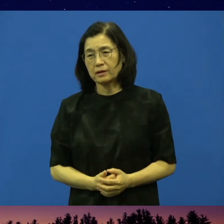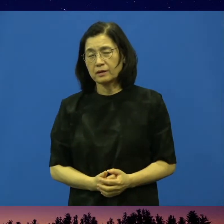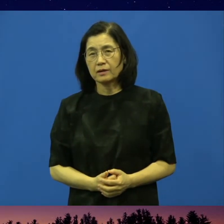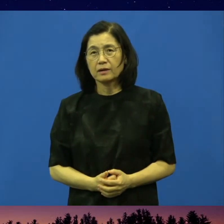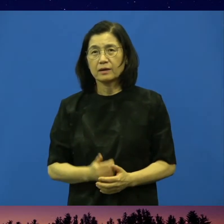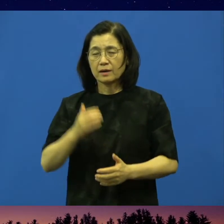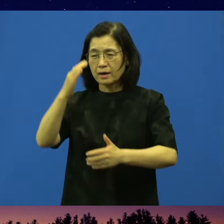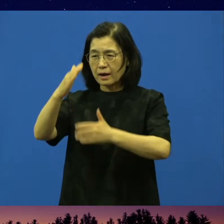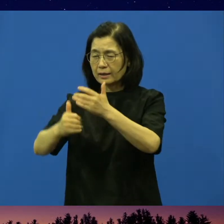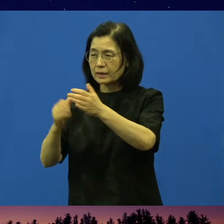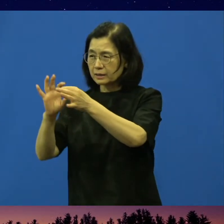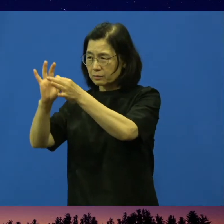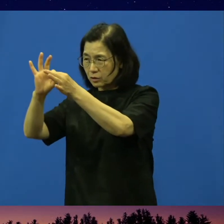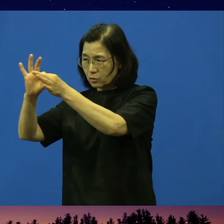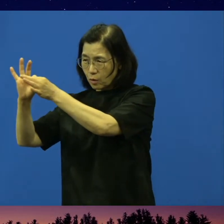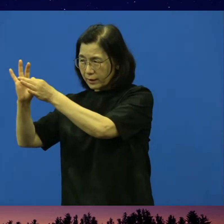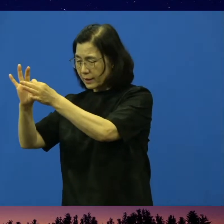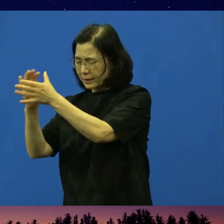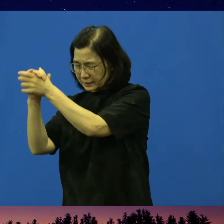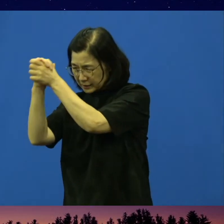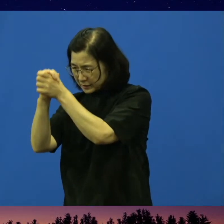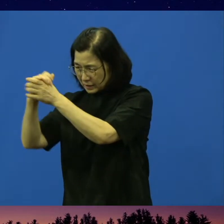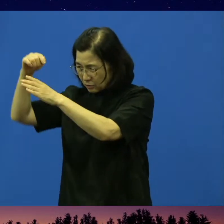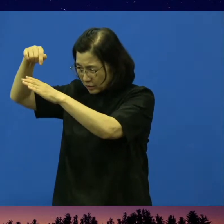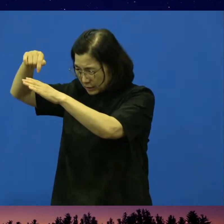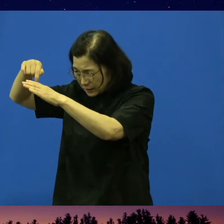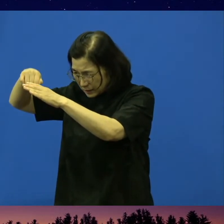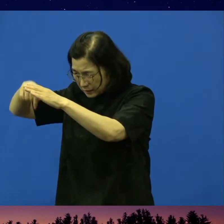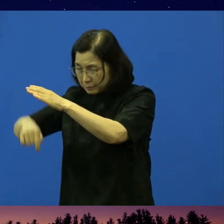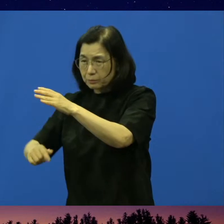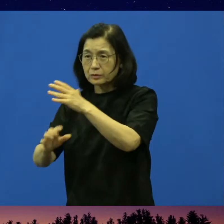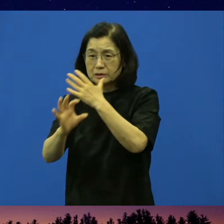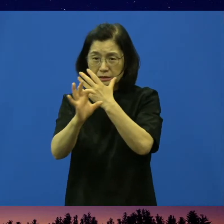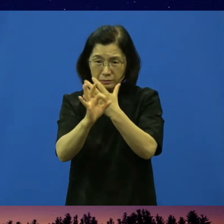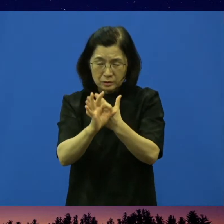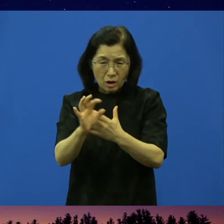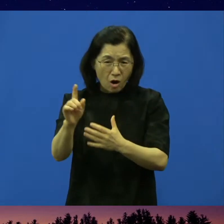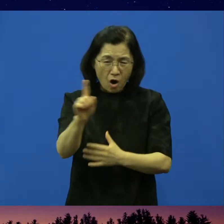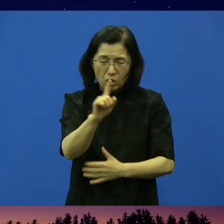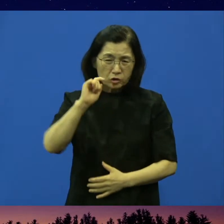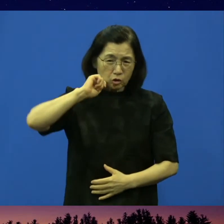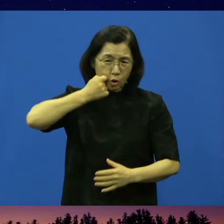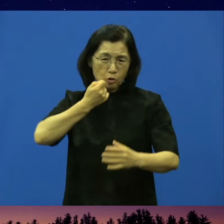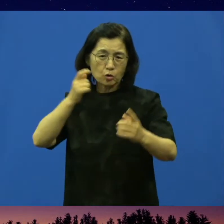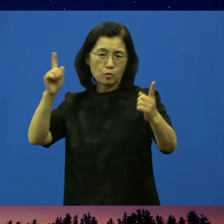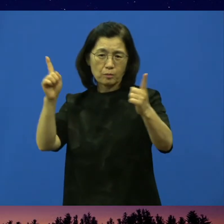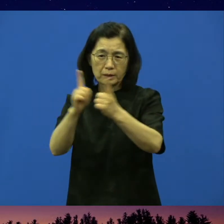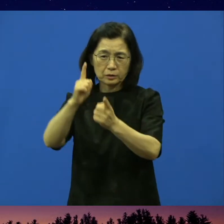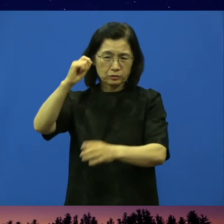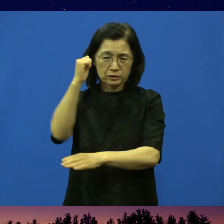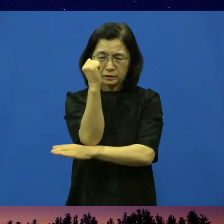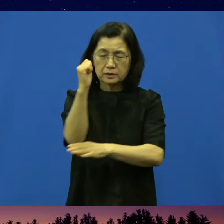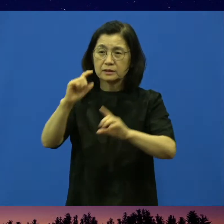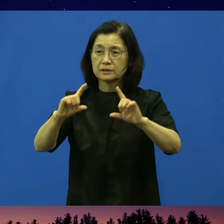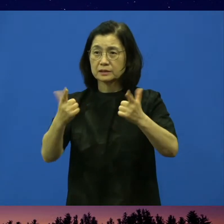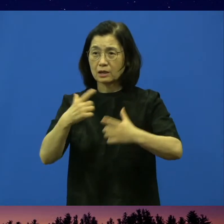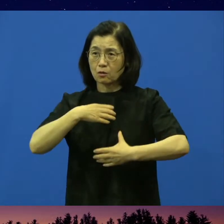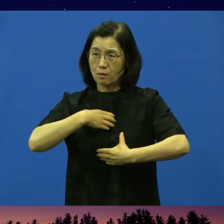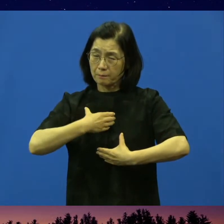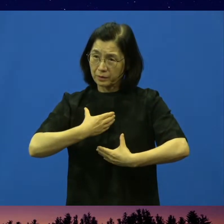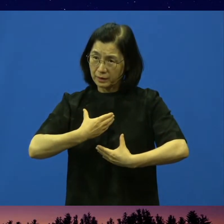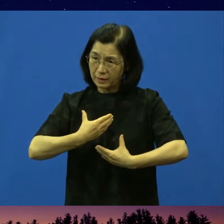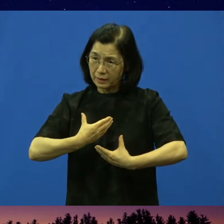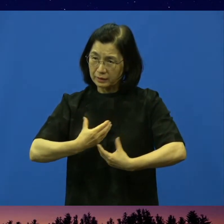하나님과의 관계가 깊어지면 어떤 상황 속에서도 흔들리지 않는 안정감을 누릴 수가 있어요.